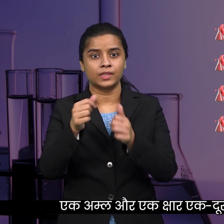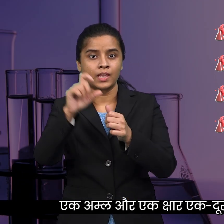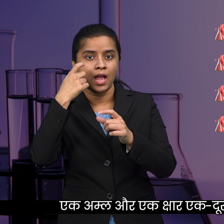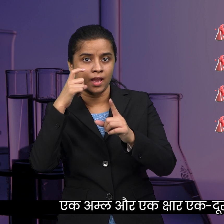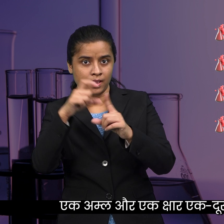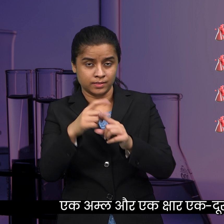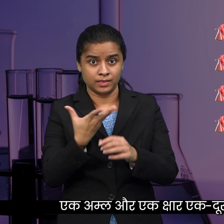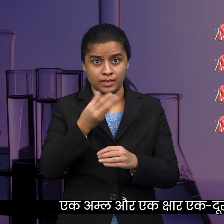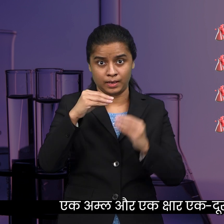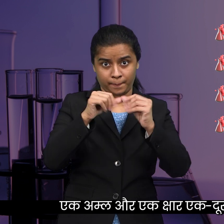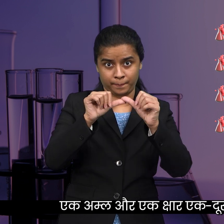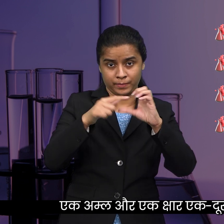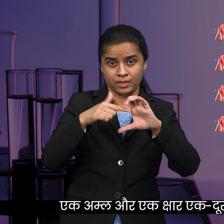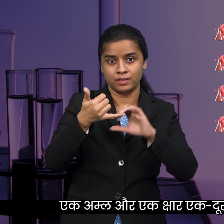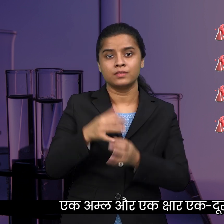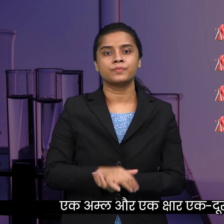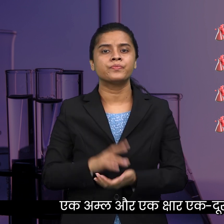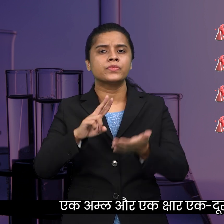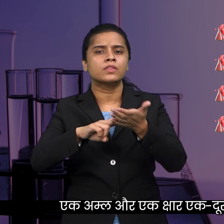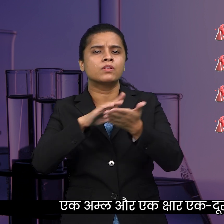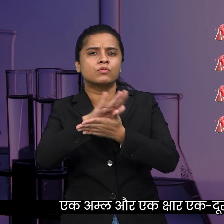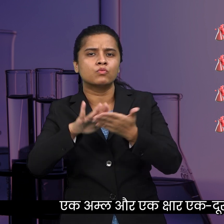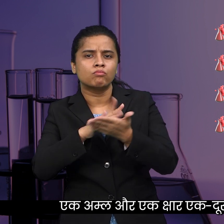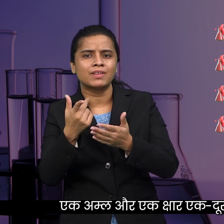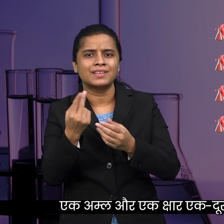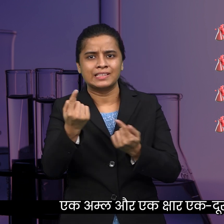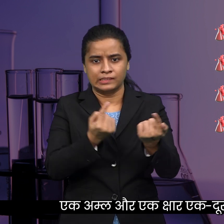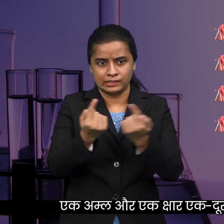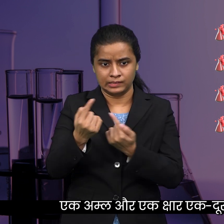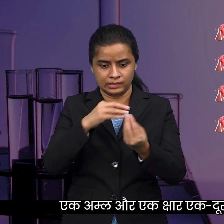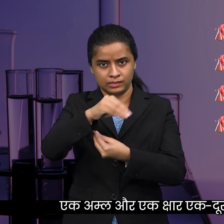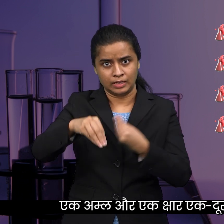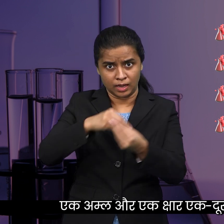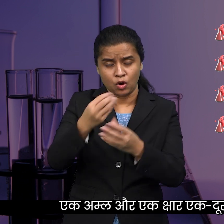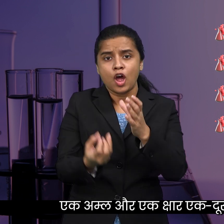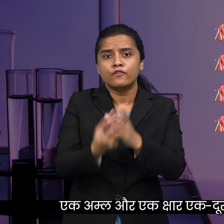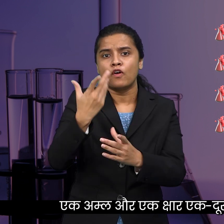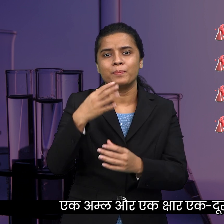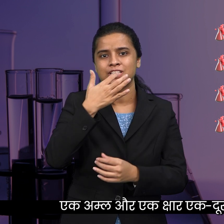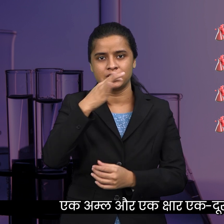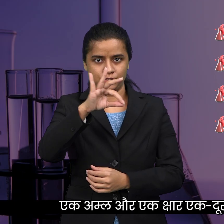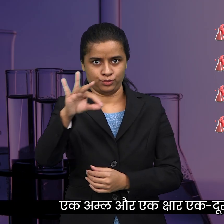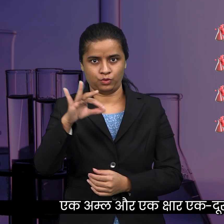एक अम्ल और एक क्षार एक दूसरे को तटस्थ करते हैं और लवण बनाते हैं।